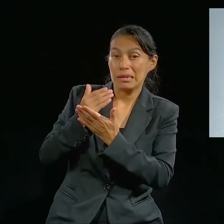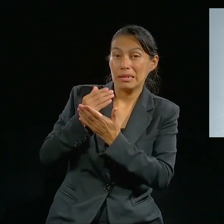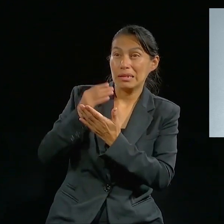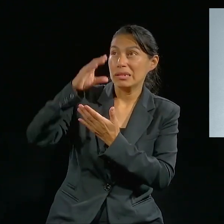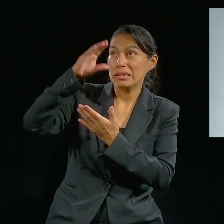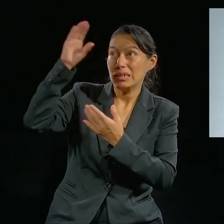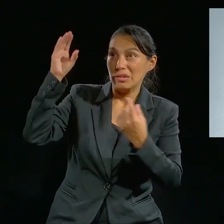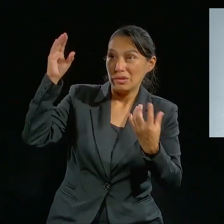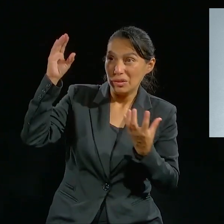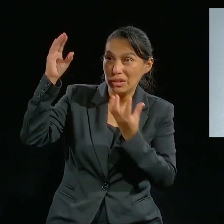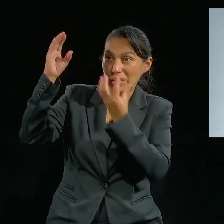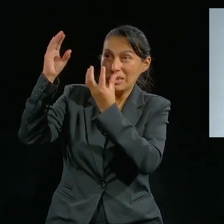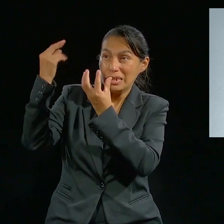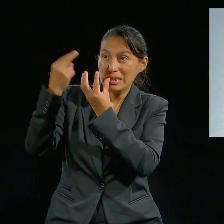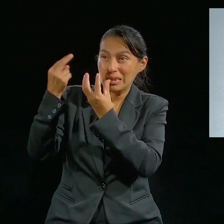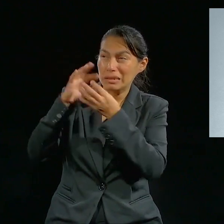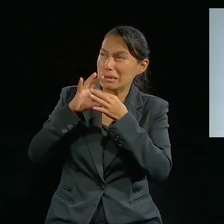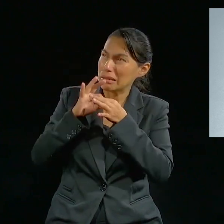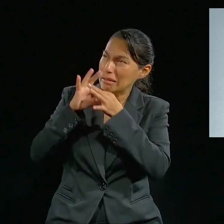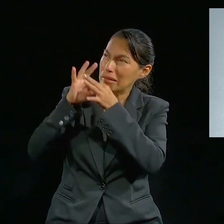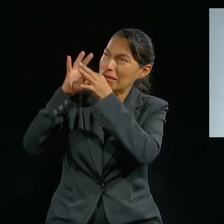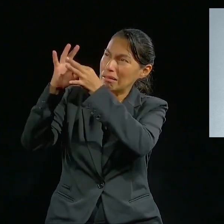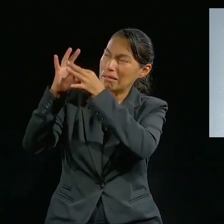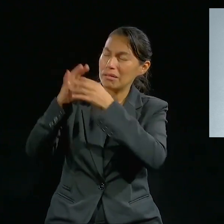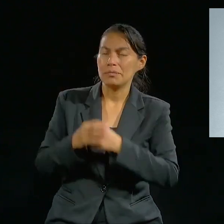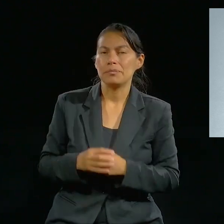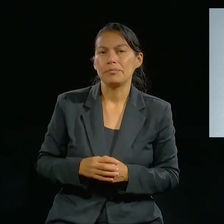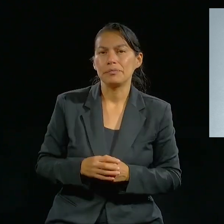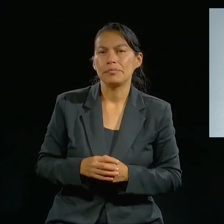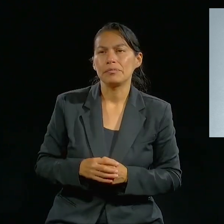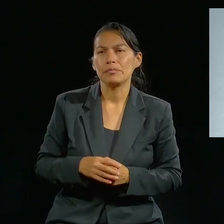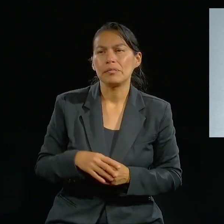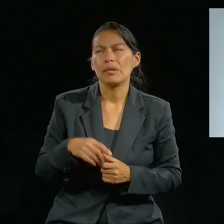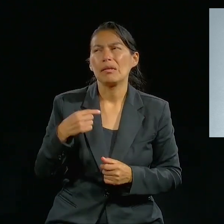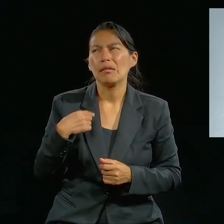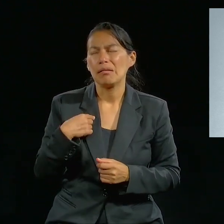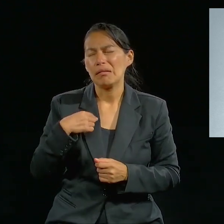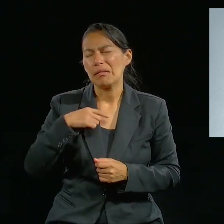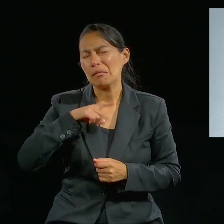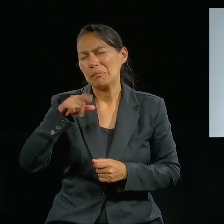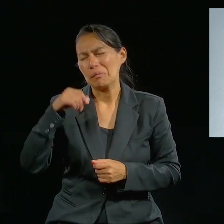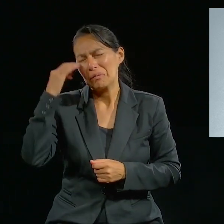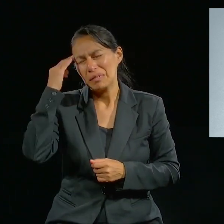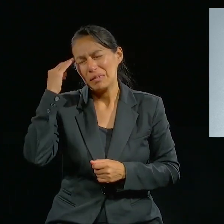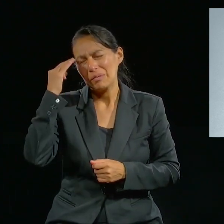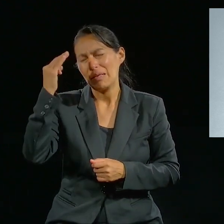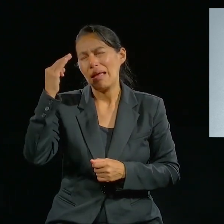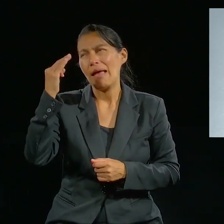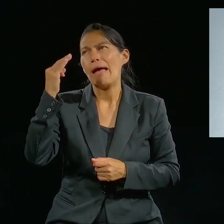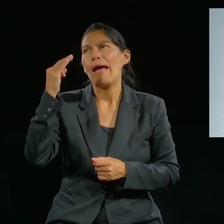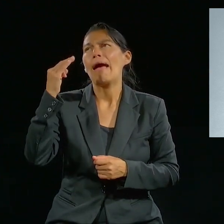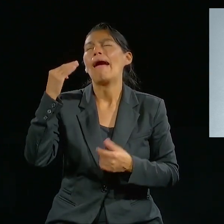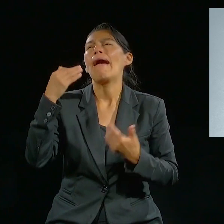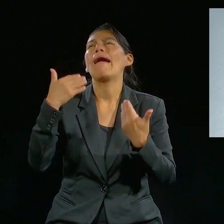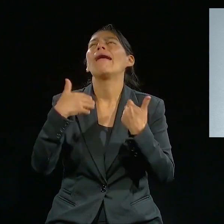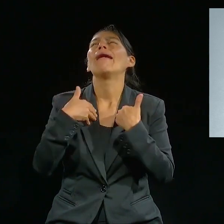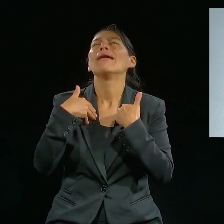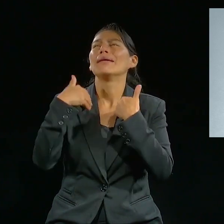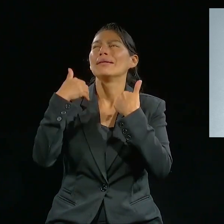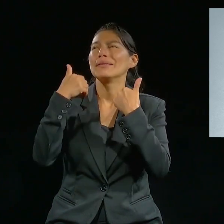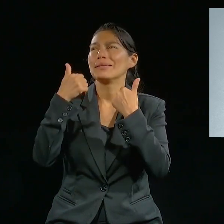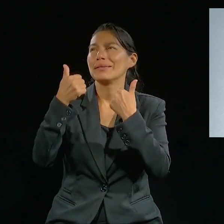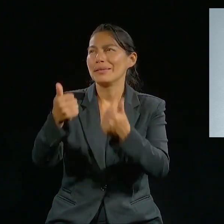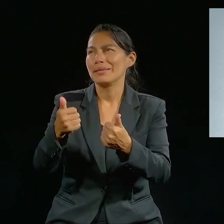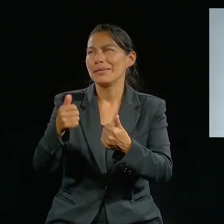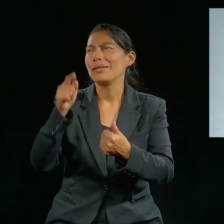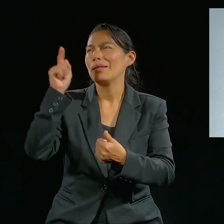con Dios. Después, el tiempo pasó y dije, Señor, tu voluntad es perfecta, solo tú conocías el